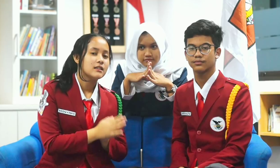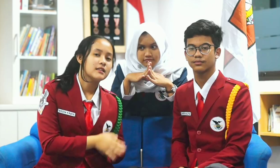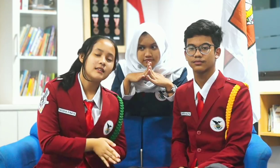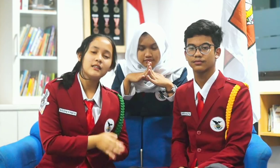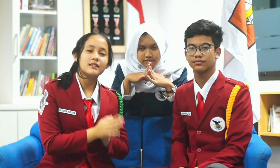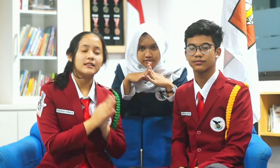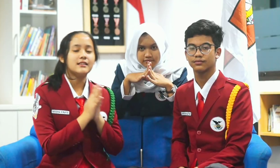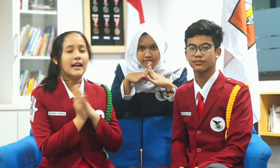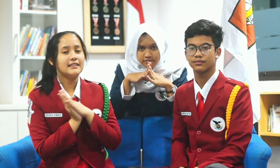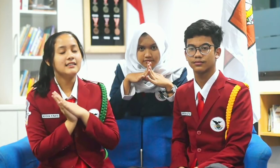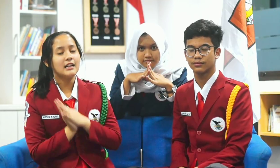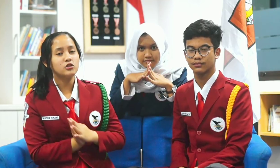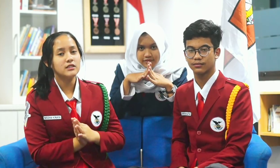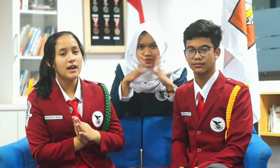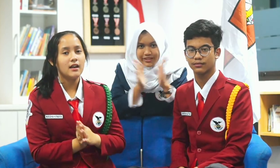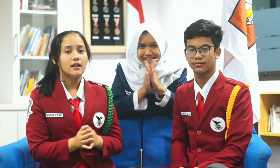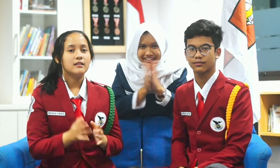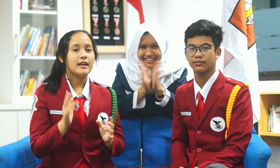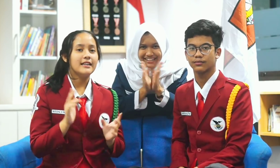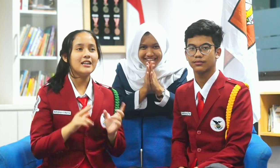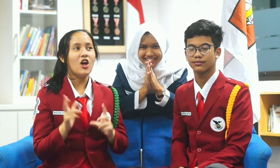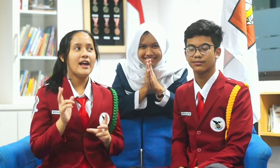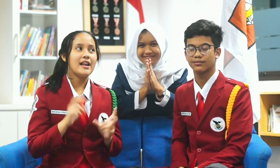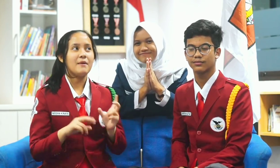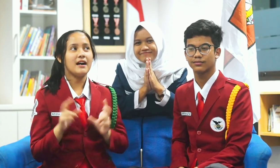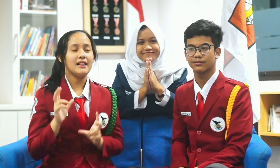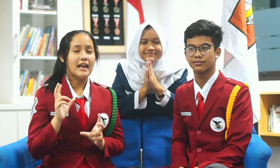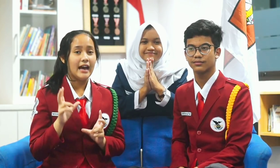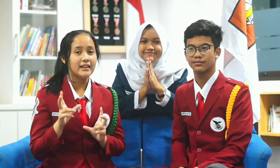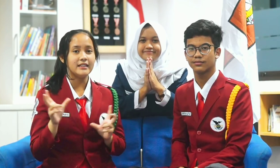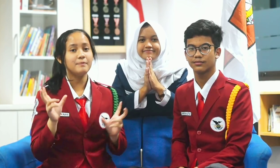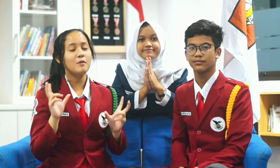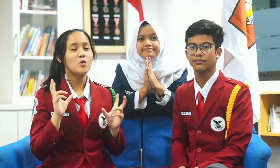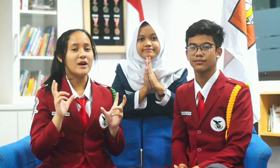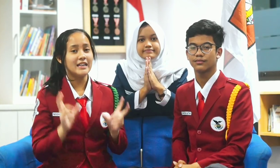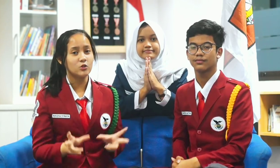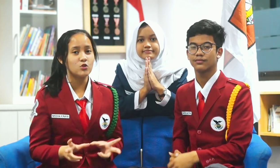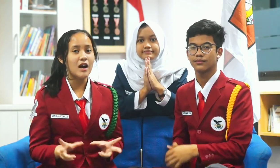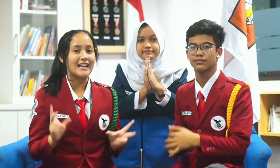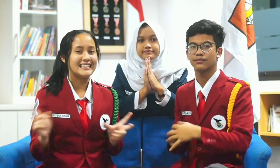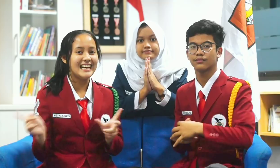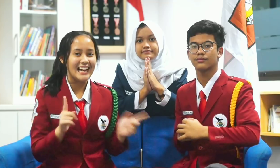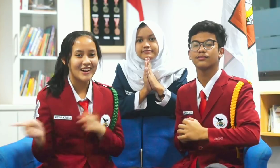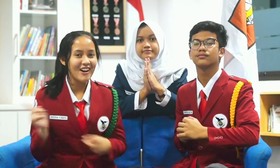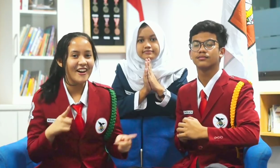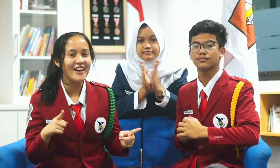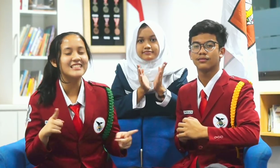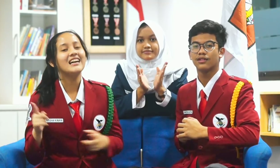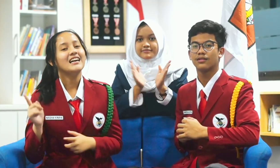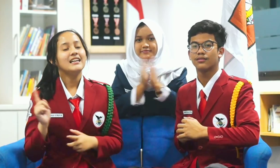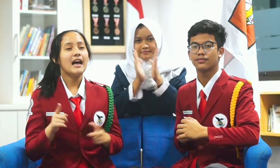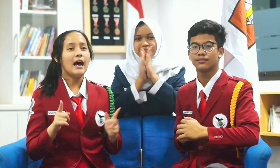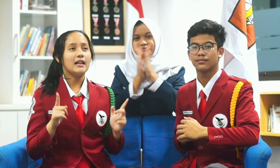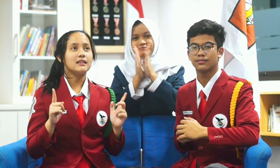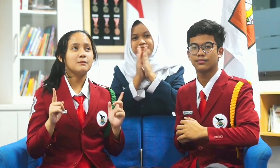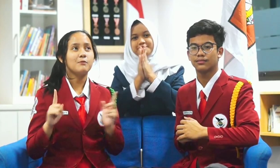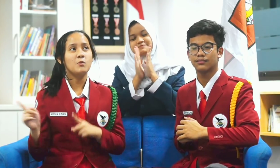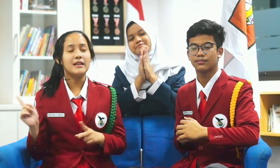ke seleksi selanjutnya. Jadi kalau ada nama kalian di pengumuman itu, artinya kalian lolos. Nah, pengumumannya